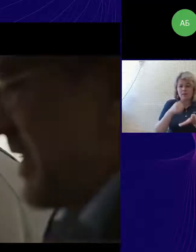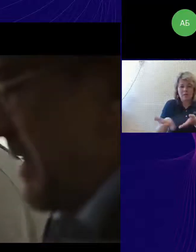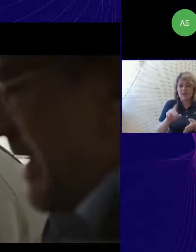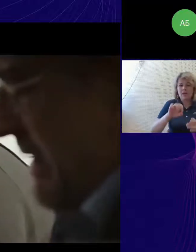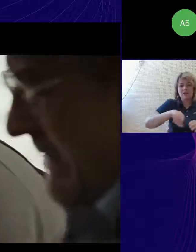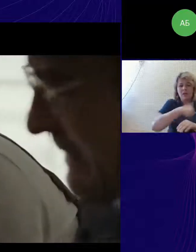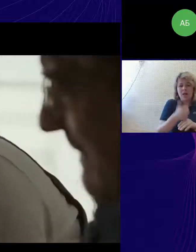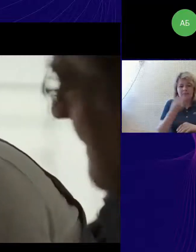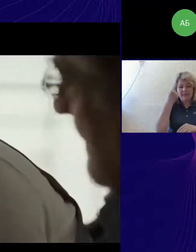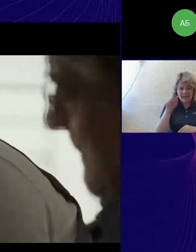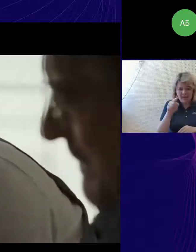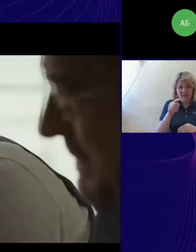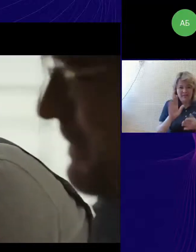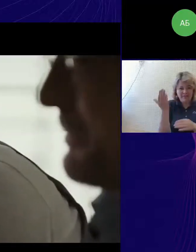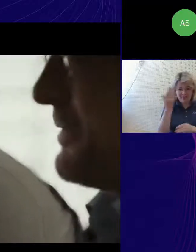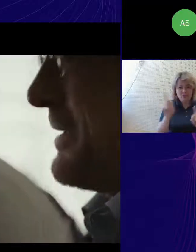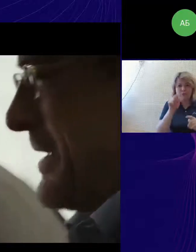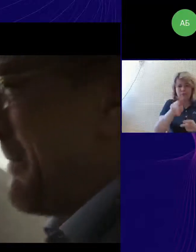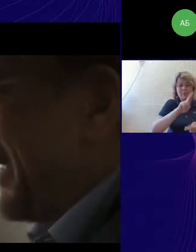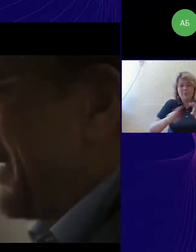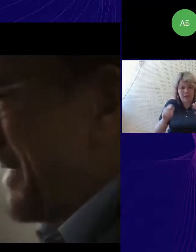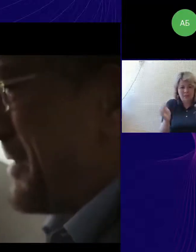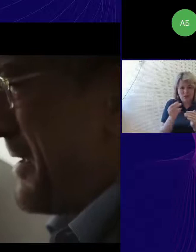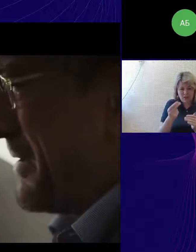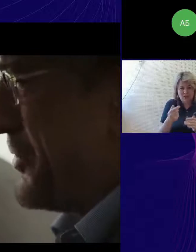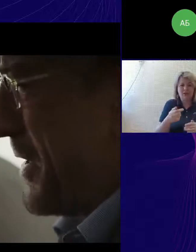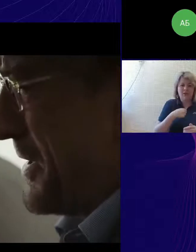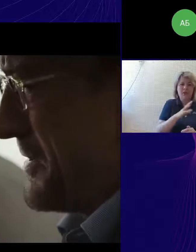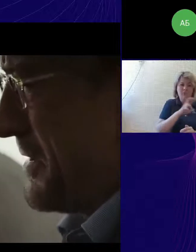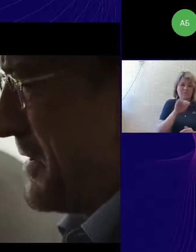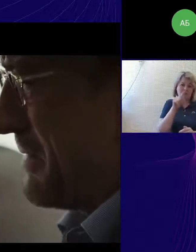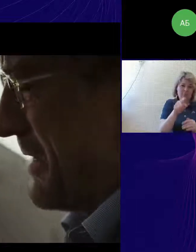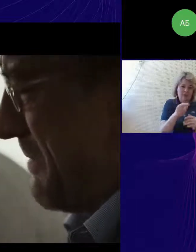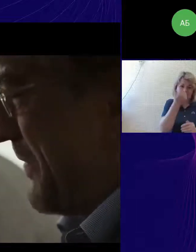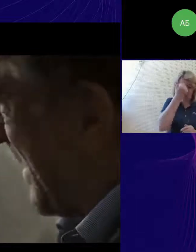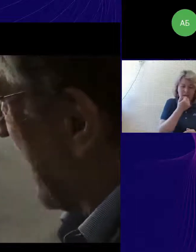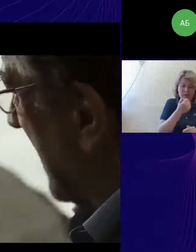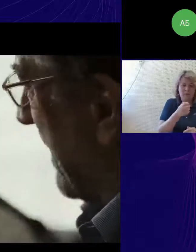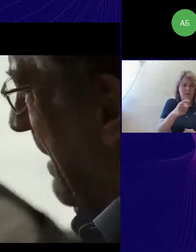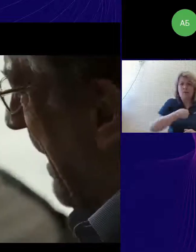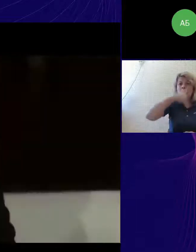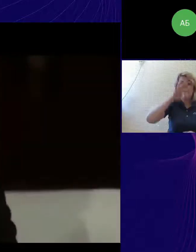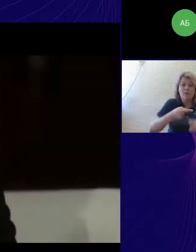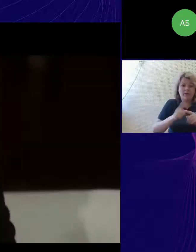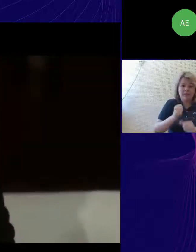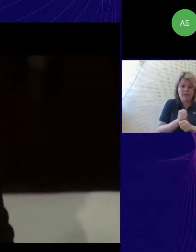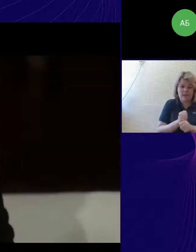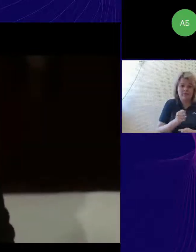признательна. Я не могу этого сделать! Ну, давай подумаем хорошенько. Нет, собака должна умереть!